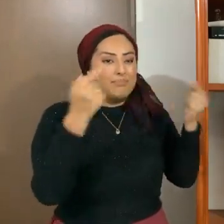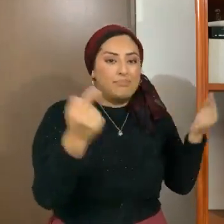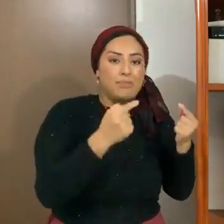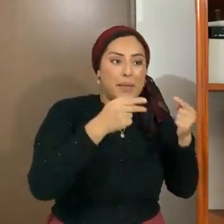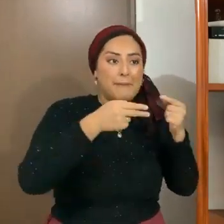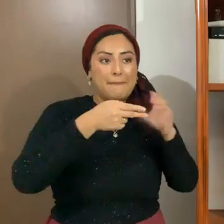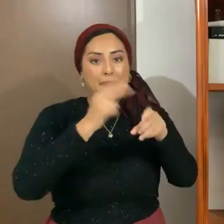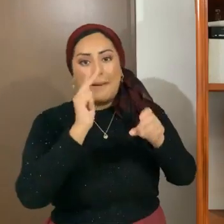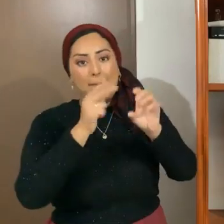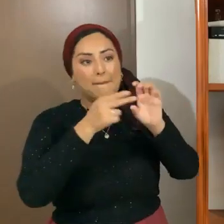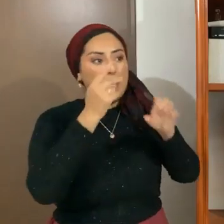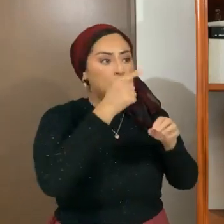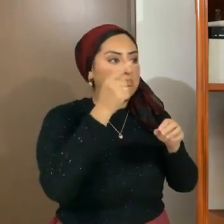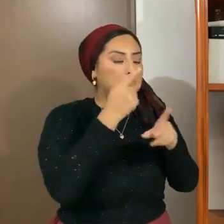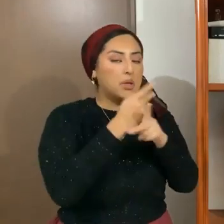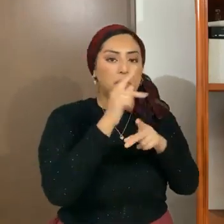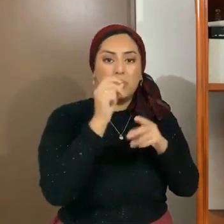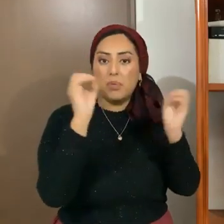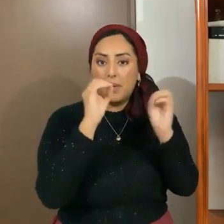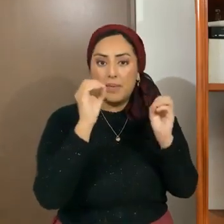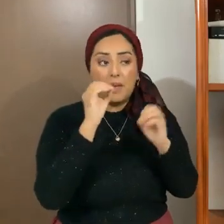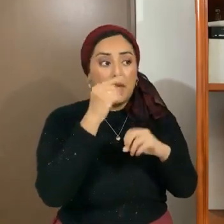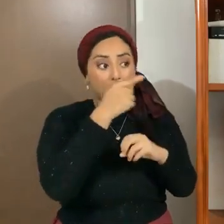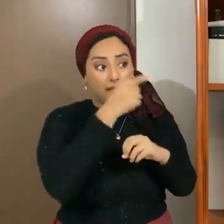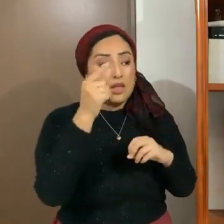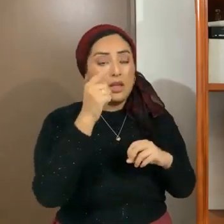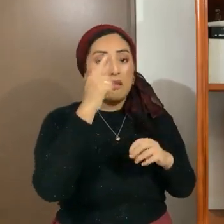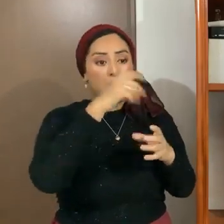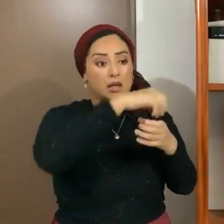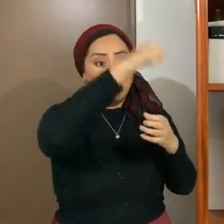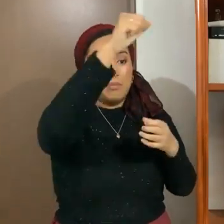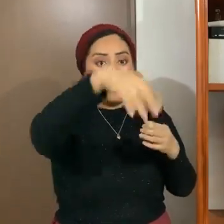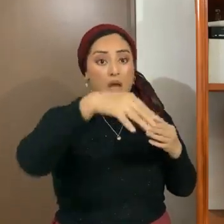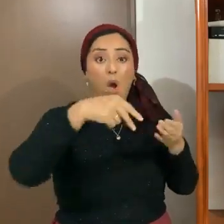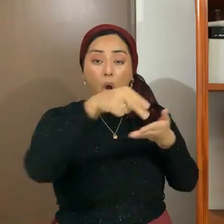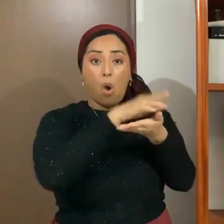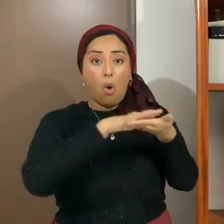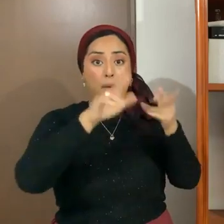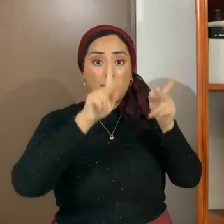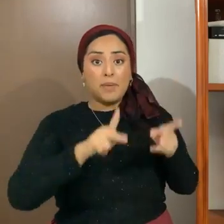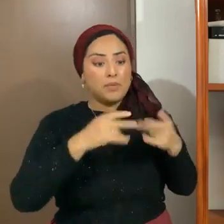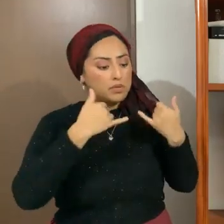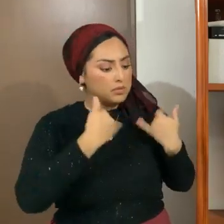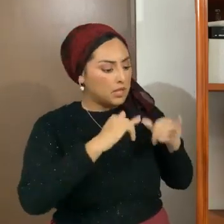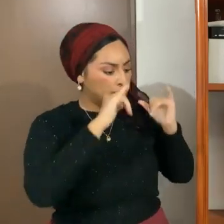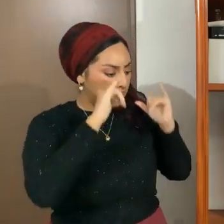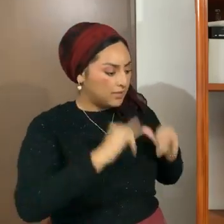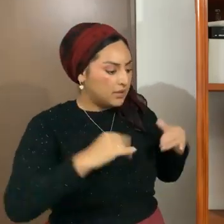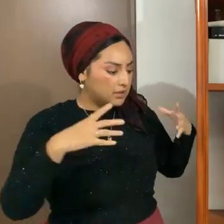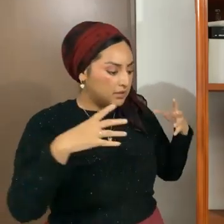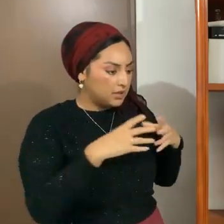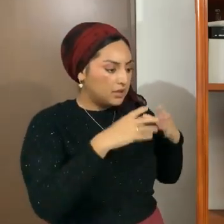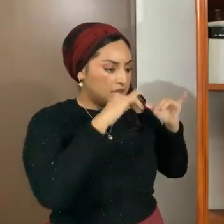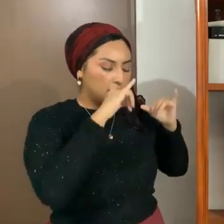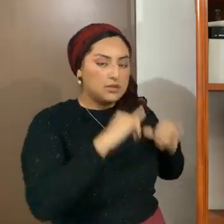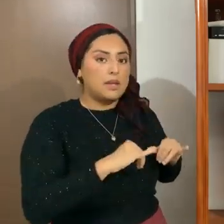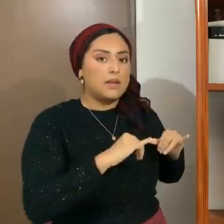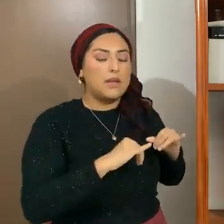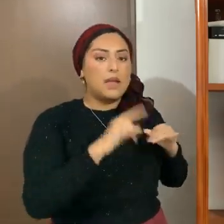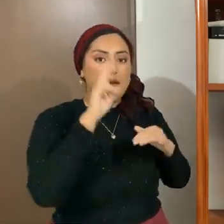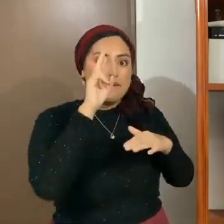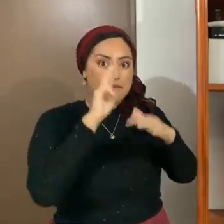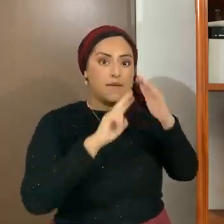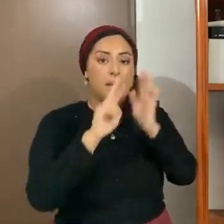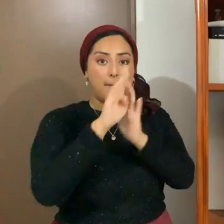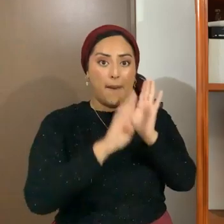esto, que están haciendo lo otro, que no guardan bien la Torah, van a ser quitados y el remanente seguirá. Las profecías